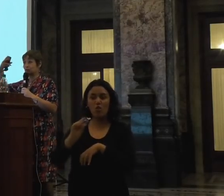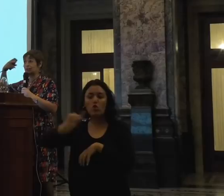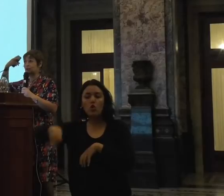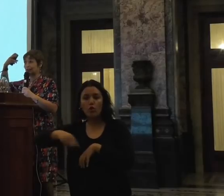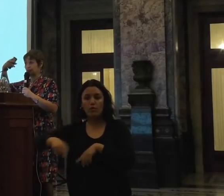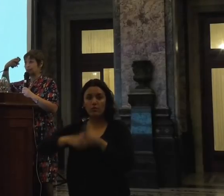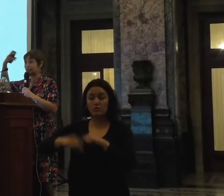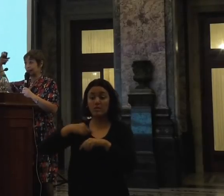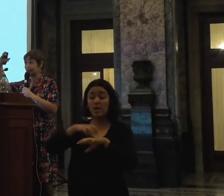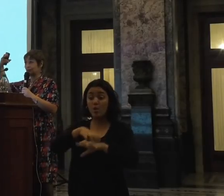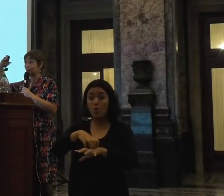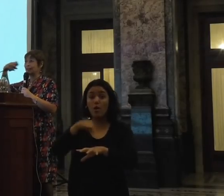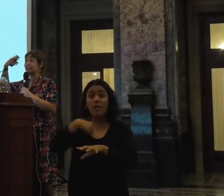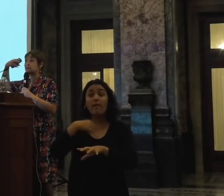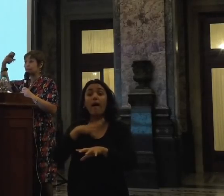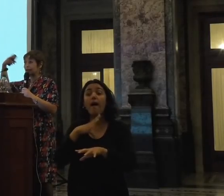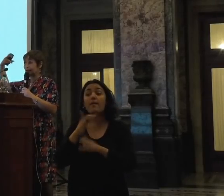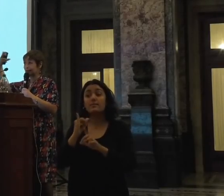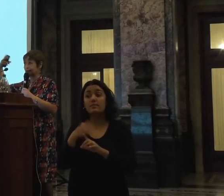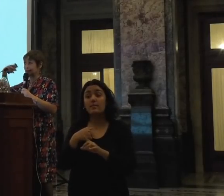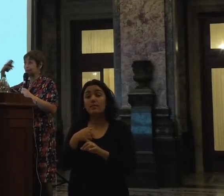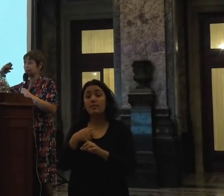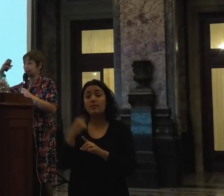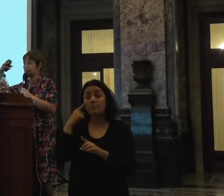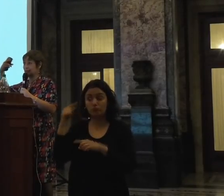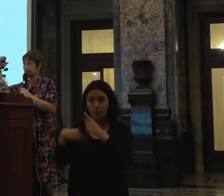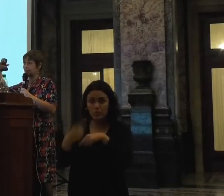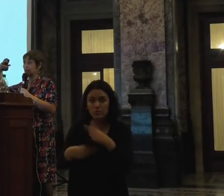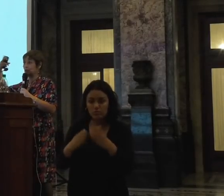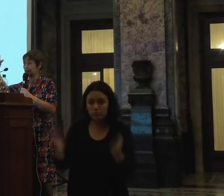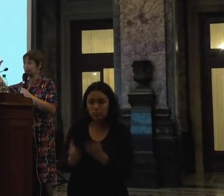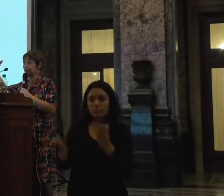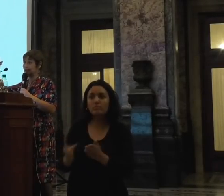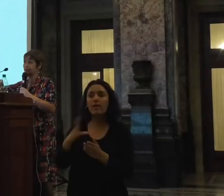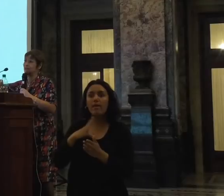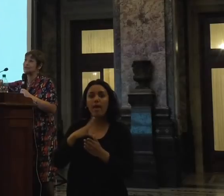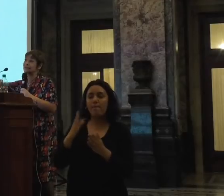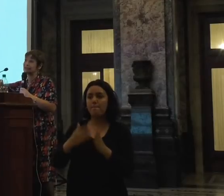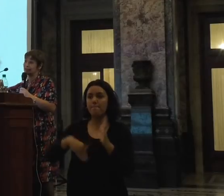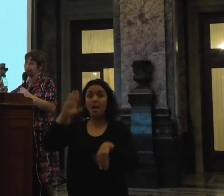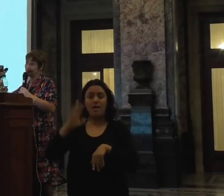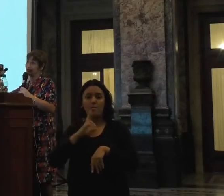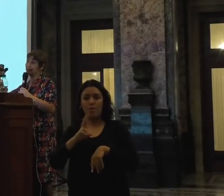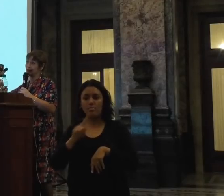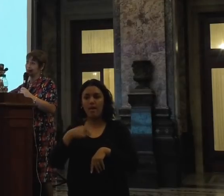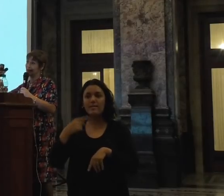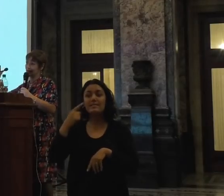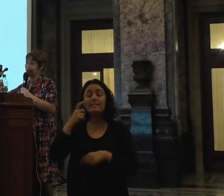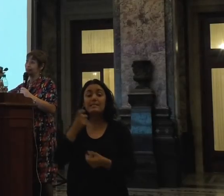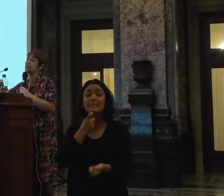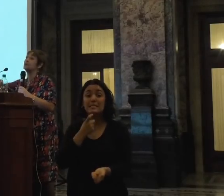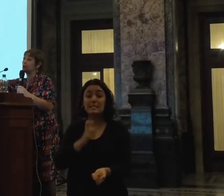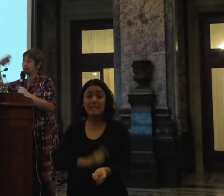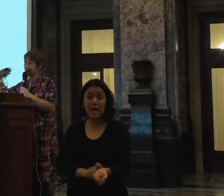están funcionando en respuesta a algo y disparan, tienen una tasa de disparo aumentada, entonces la sangre tiene que ir